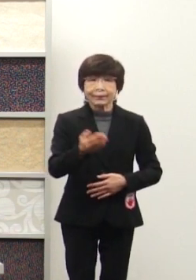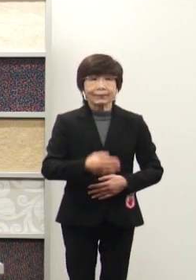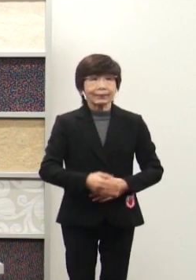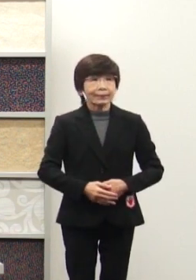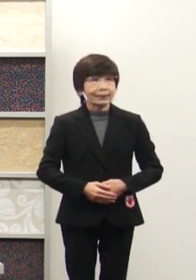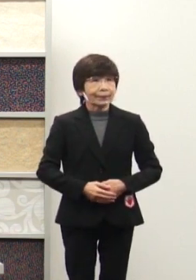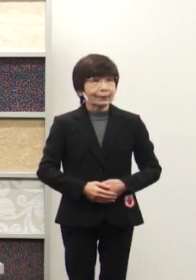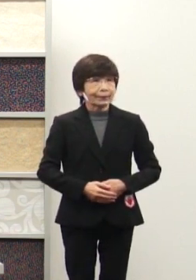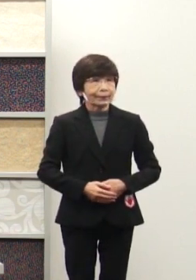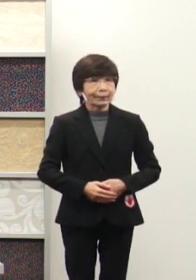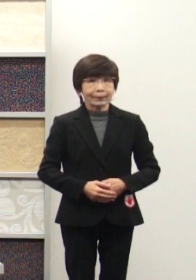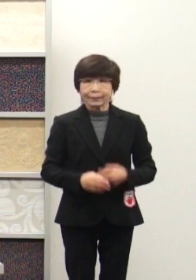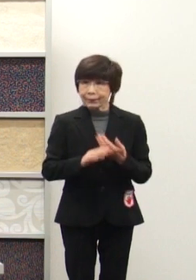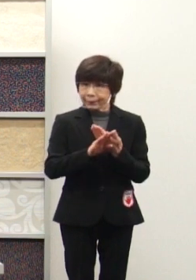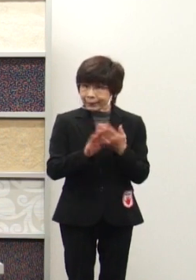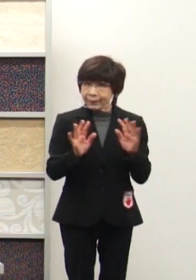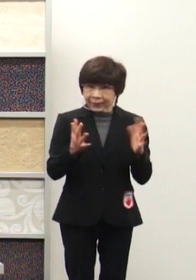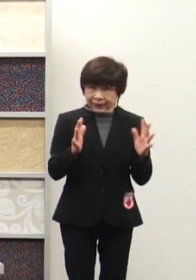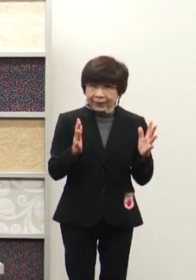よろしいでしょうか。